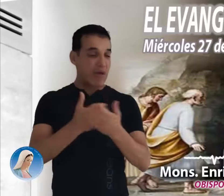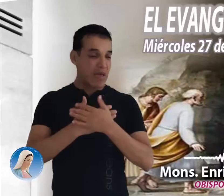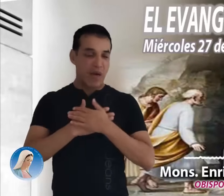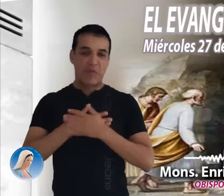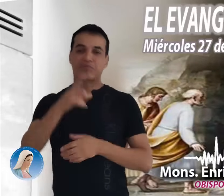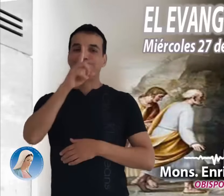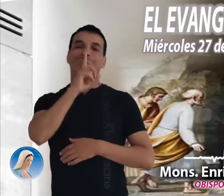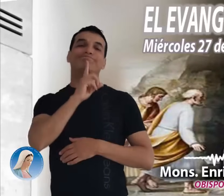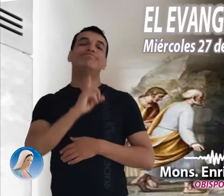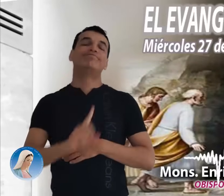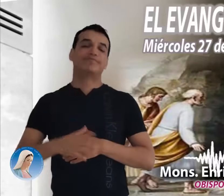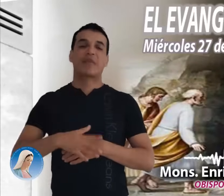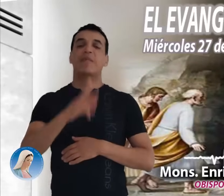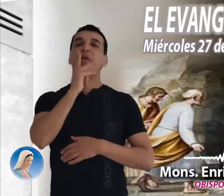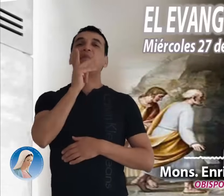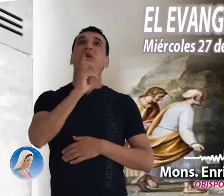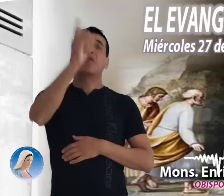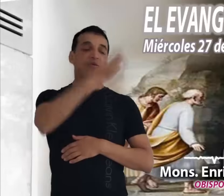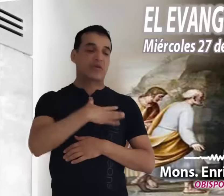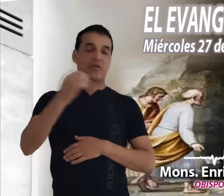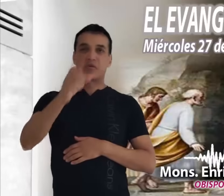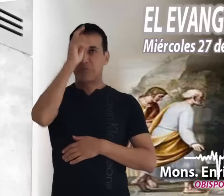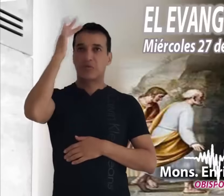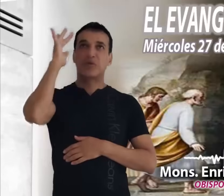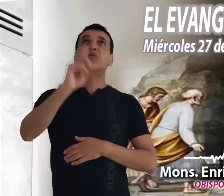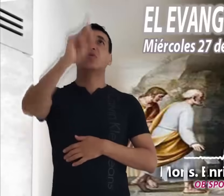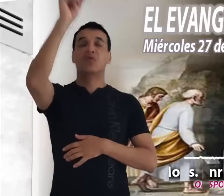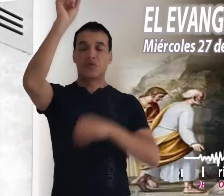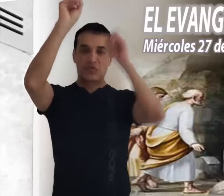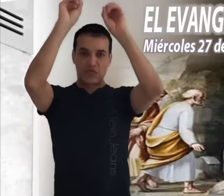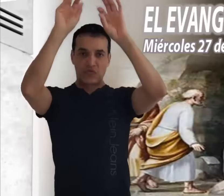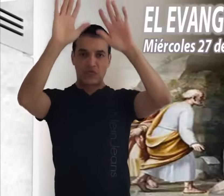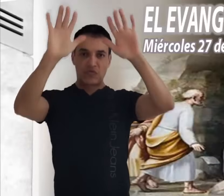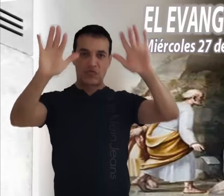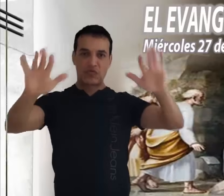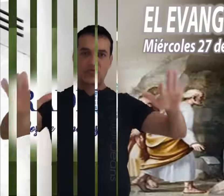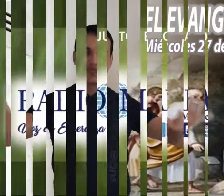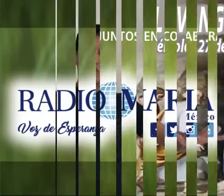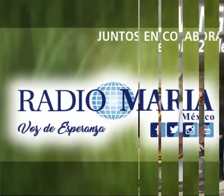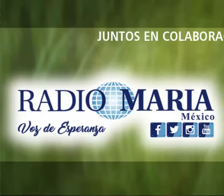El Señor te bendiga en nombre del Padre, y del Hijo, y del Espíritu Santo.